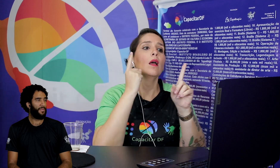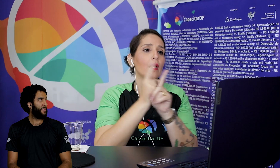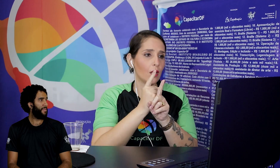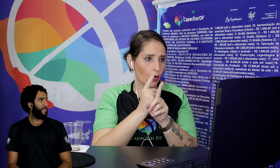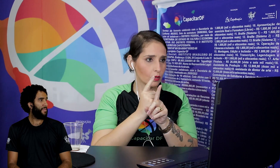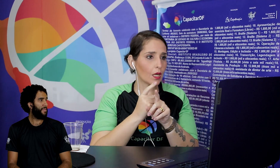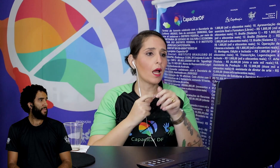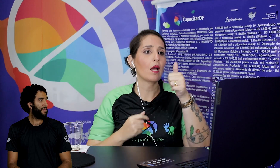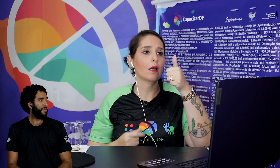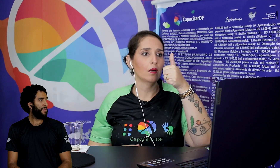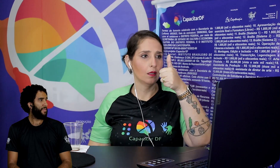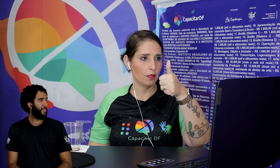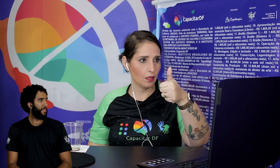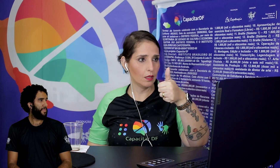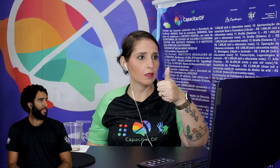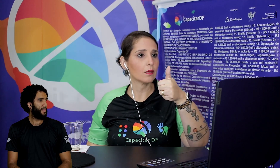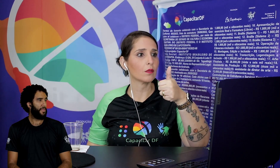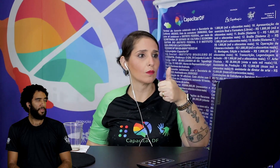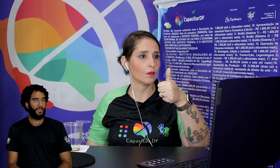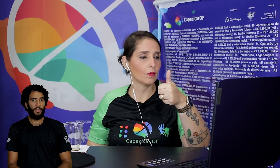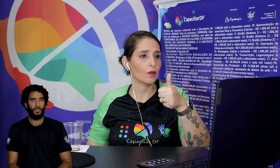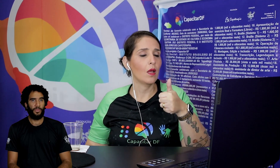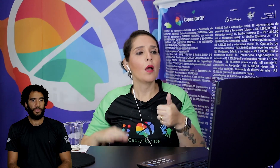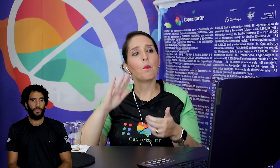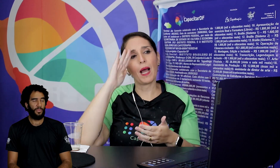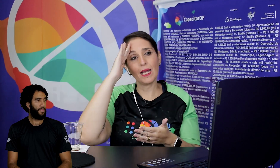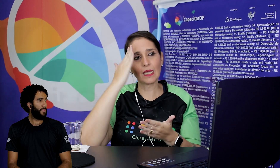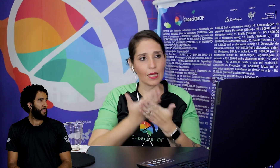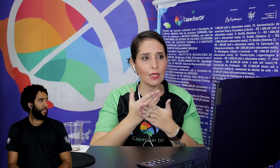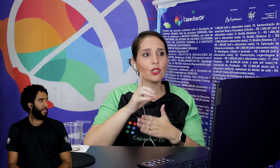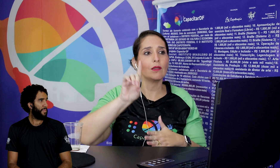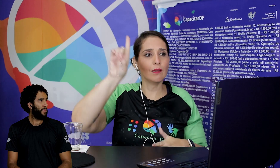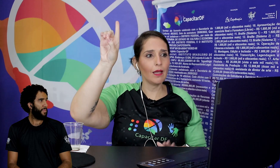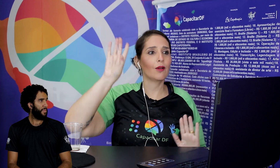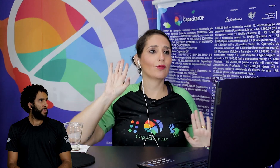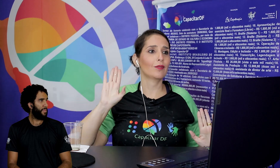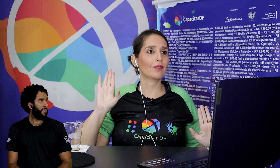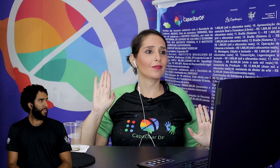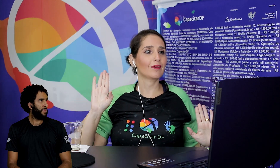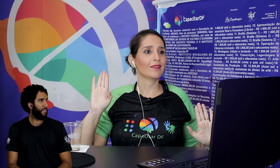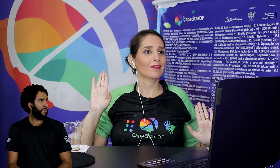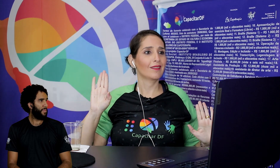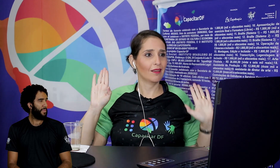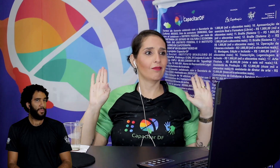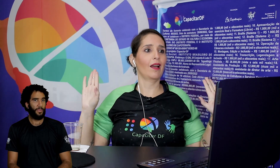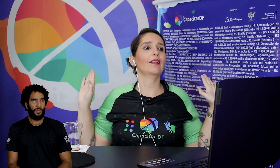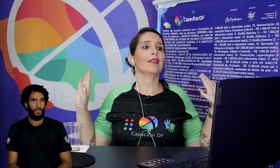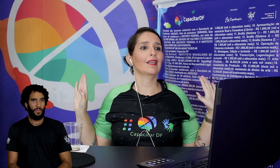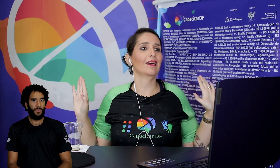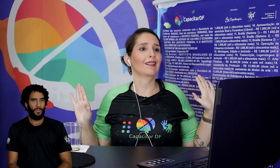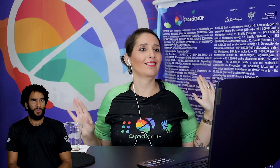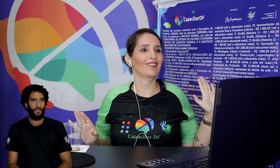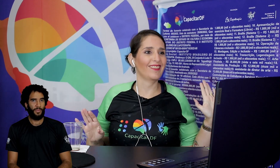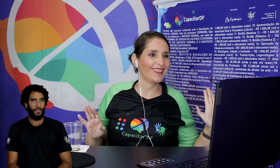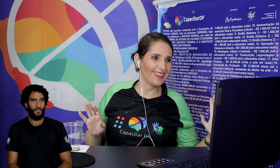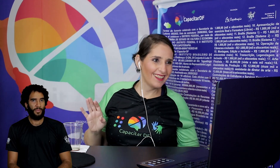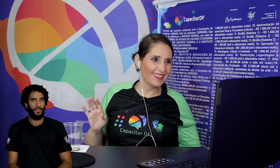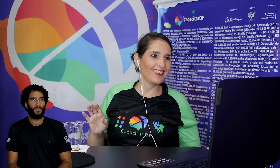difícil encontrar. Isso. Mas acredita em Deus. Isso. Vai dar